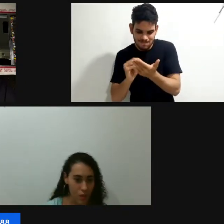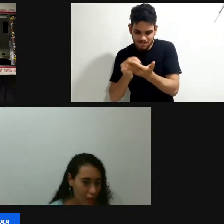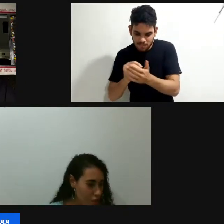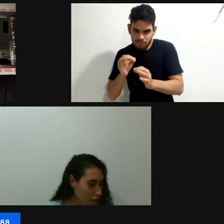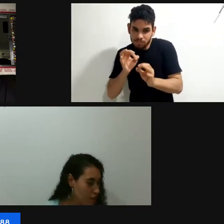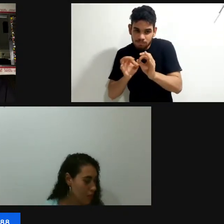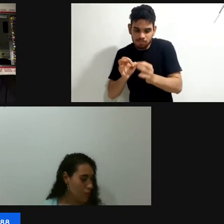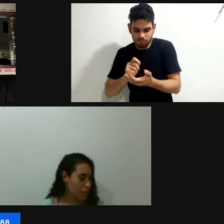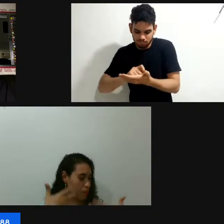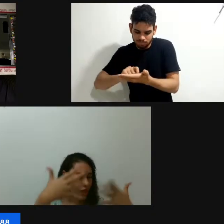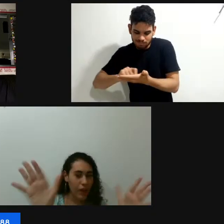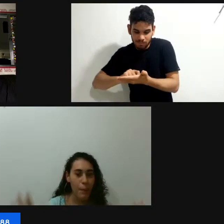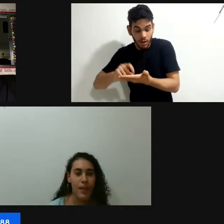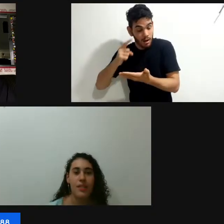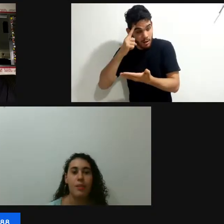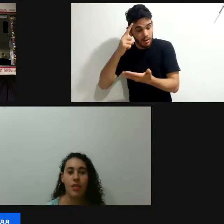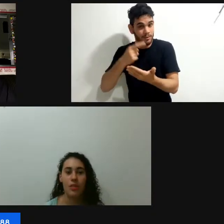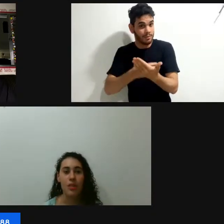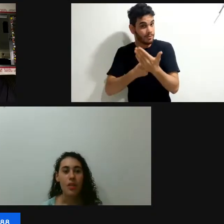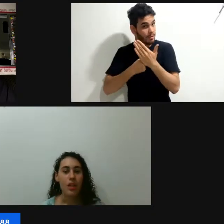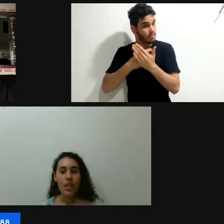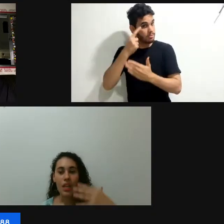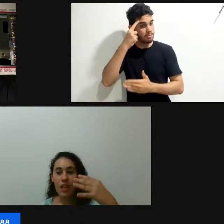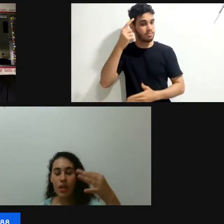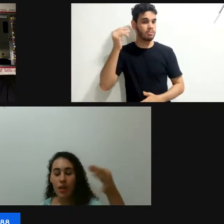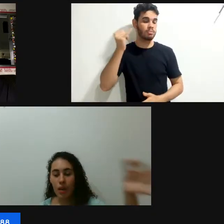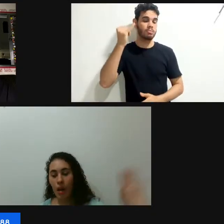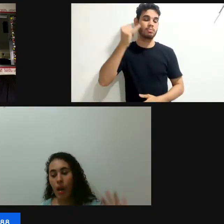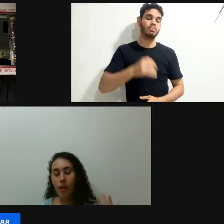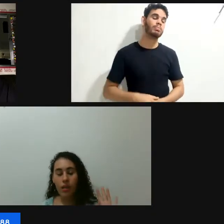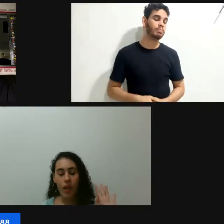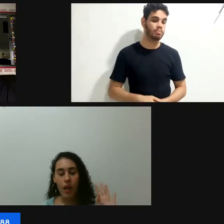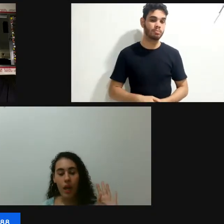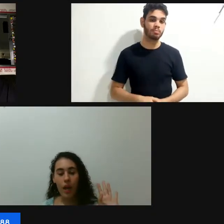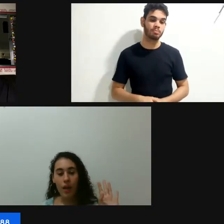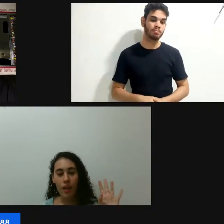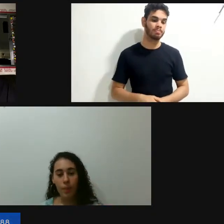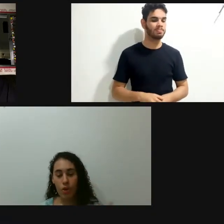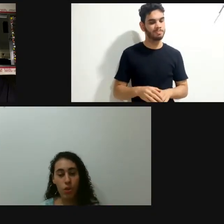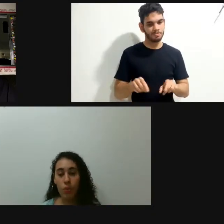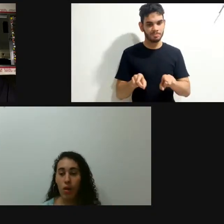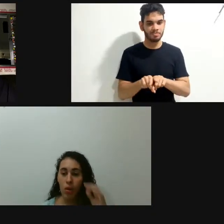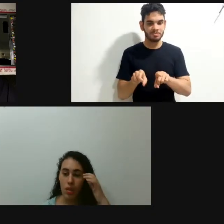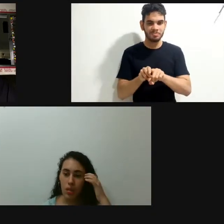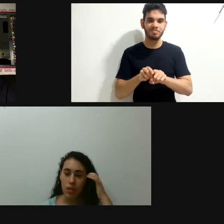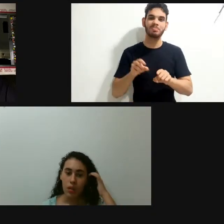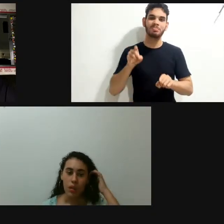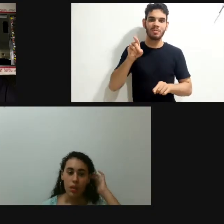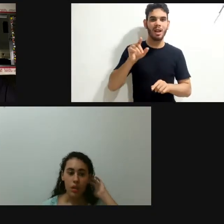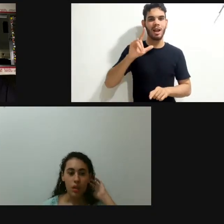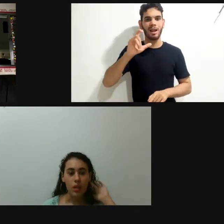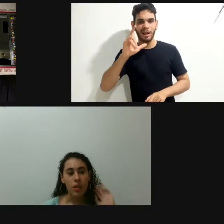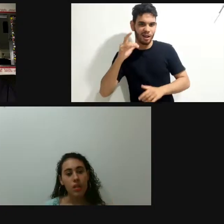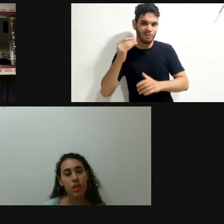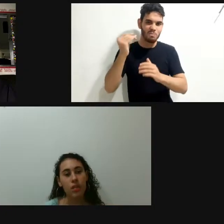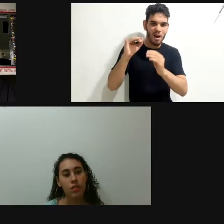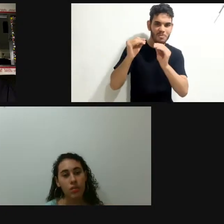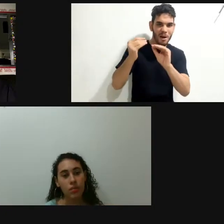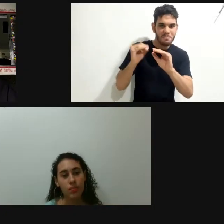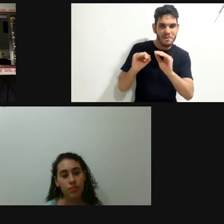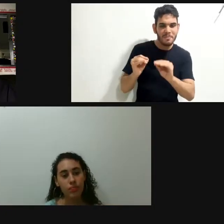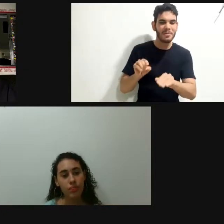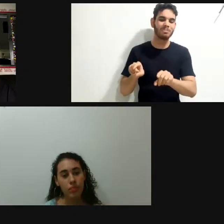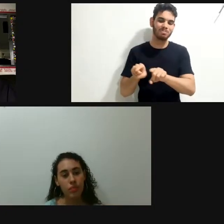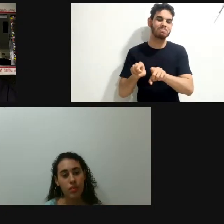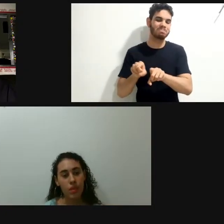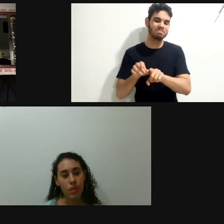algum personagem que vai aparecer próximo, e posto alguma coisa.